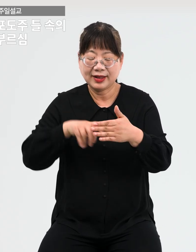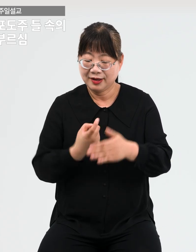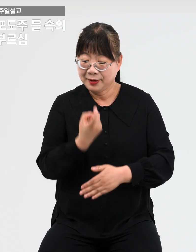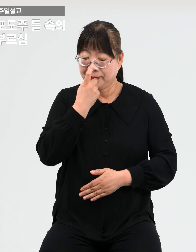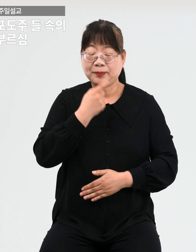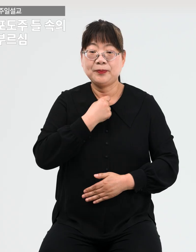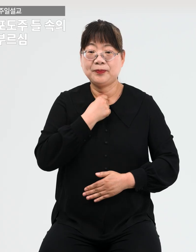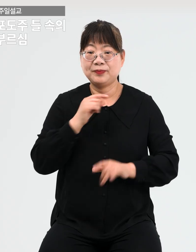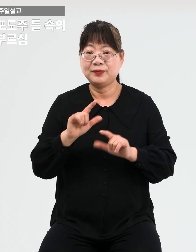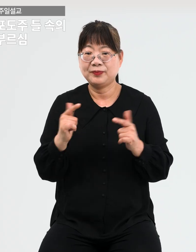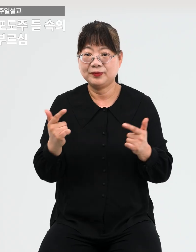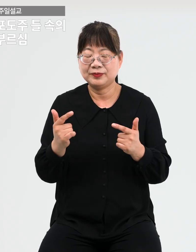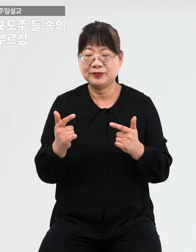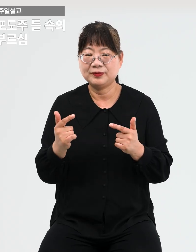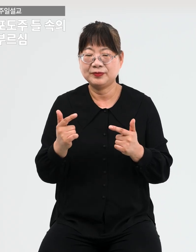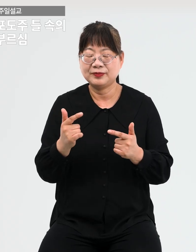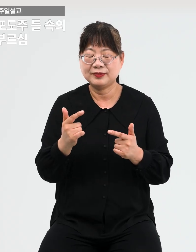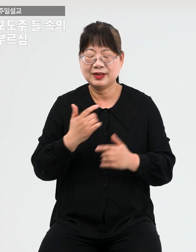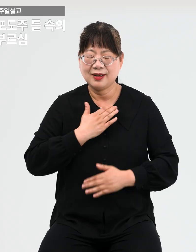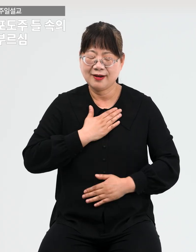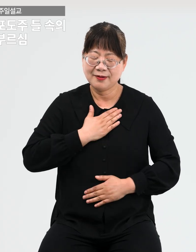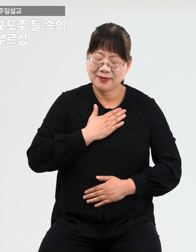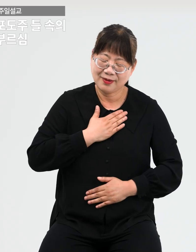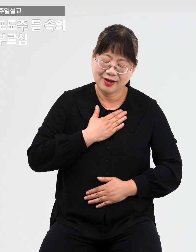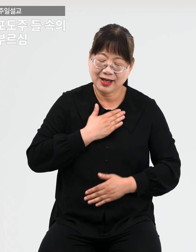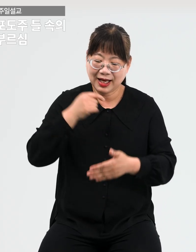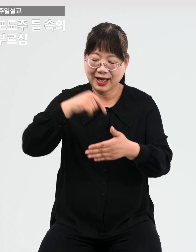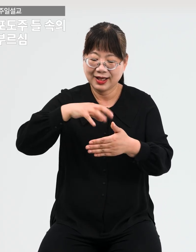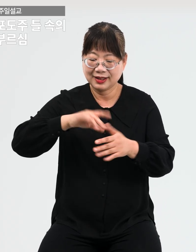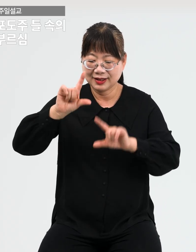싶지 않은 내면의 상태를 보듯